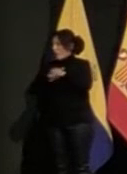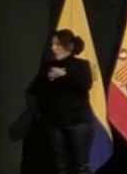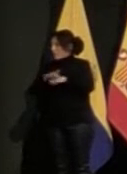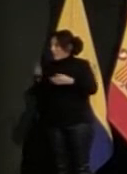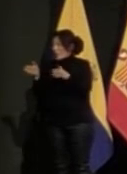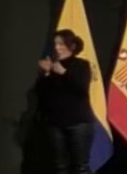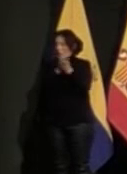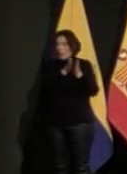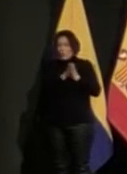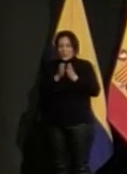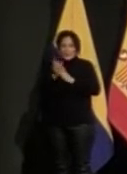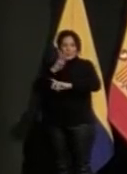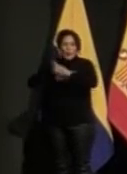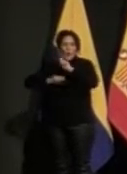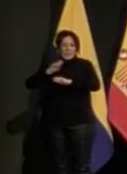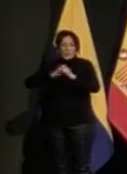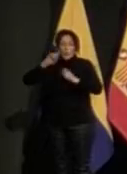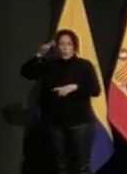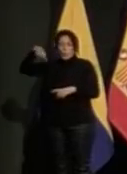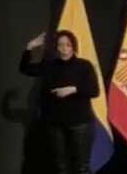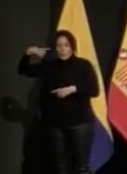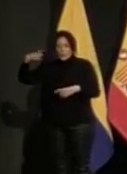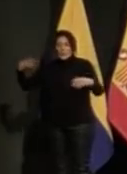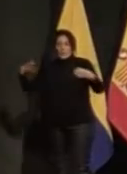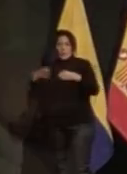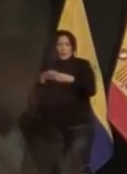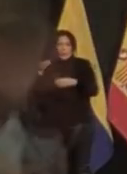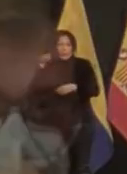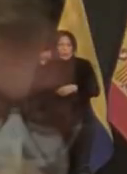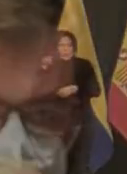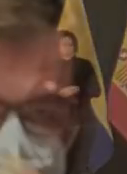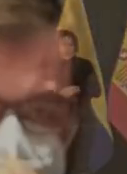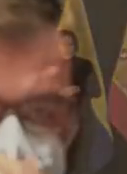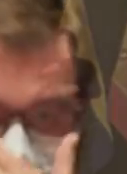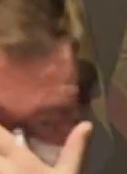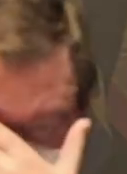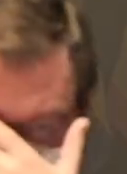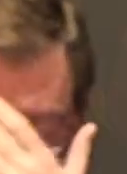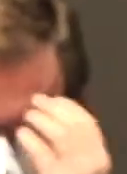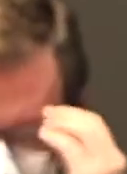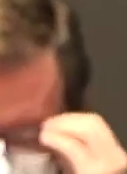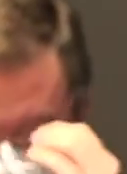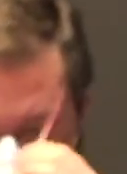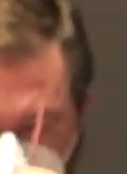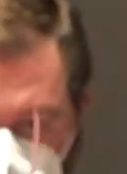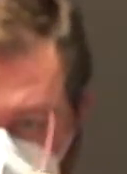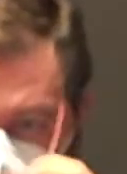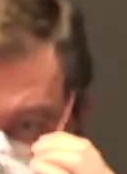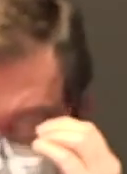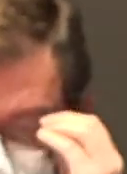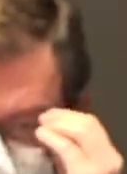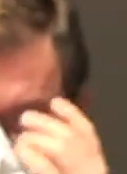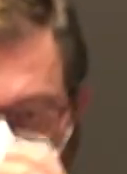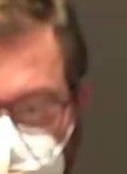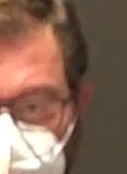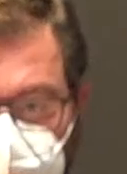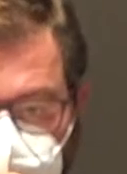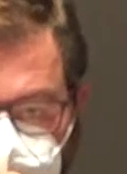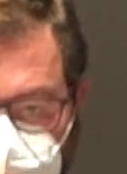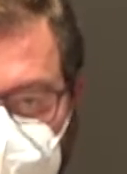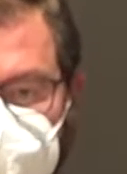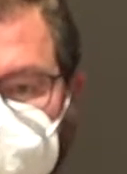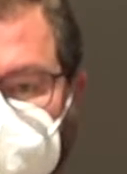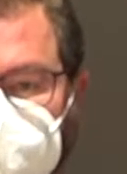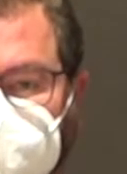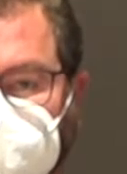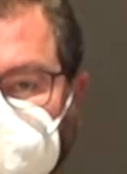y compañeros de la Asociación Cultural Coral Eloy Viro, que me honro en representar. Desde la